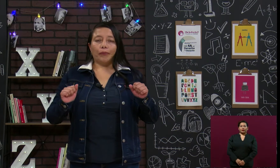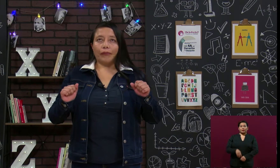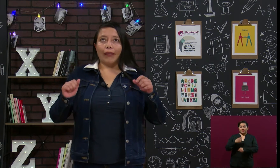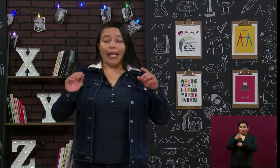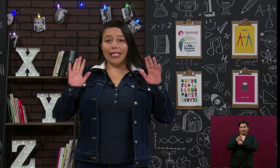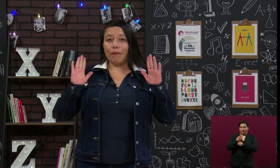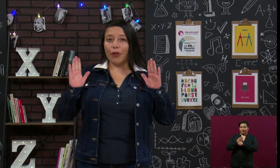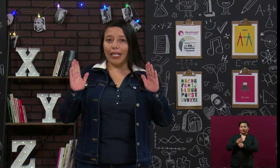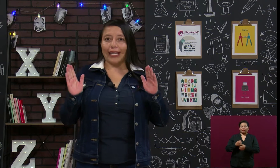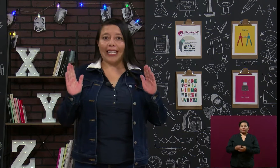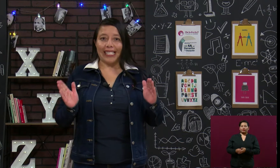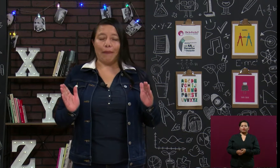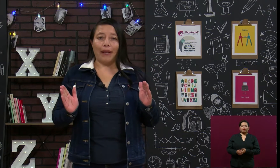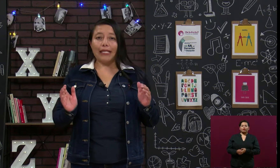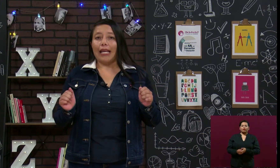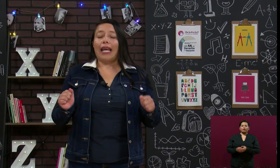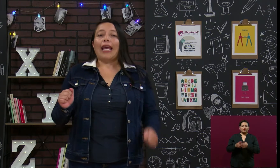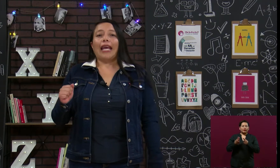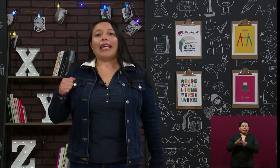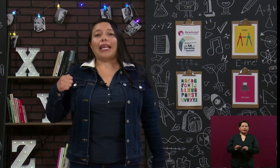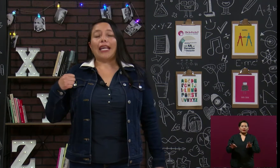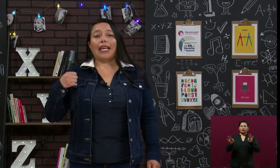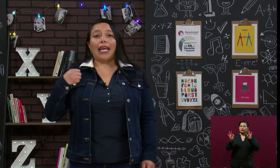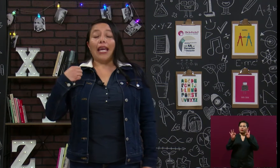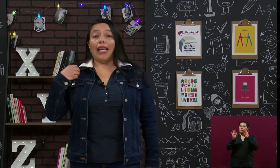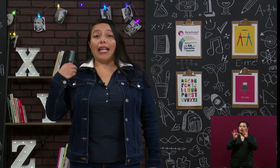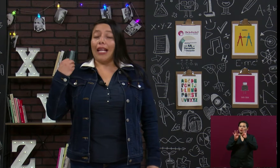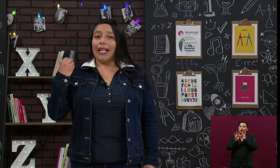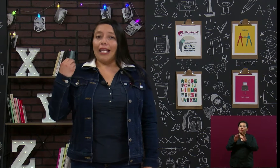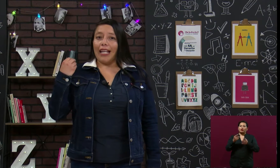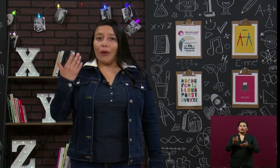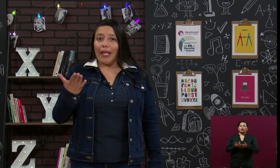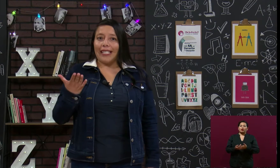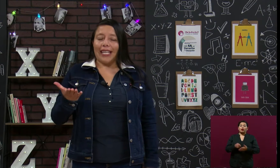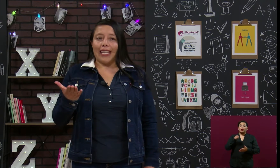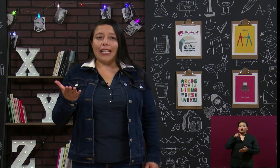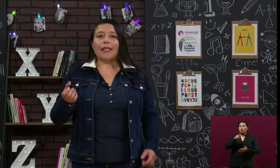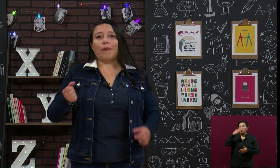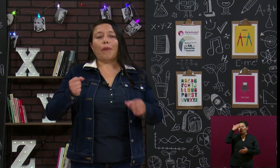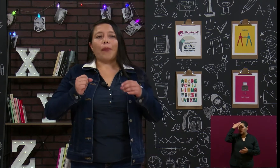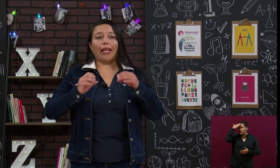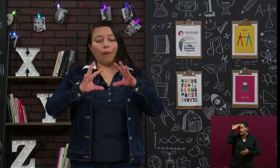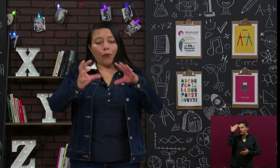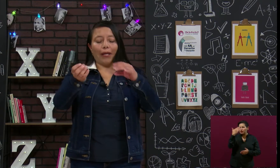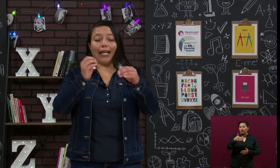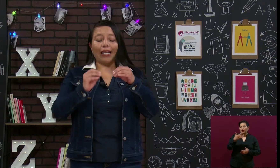Primero, es importante que sepas que la lengua de señas,